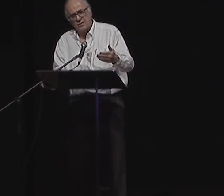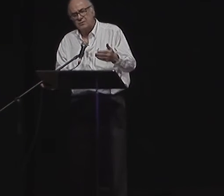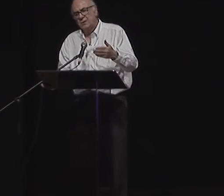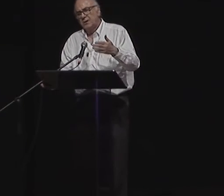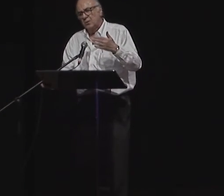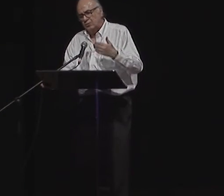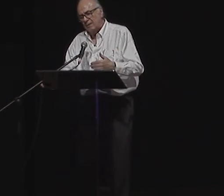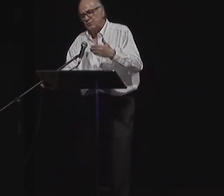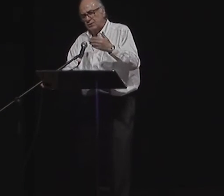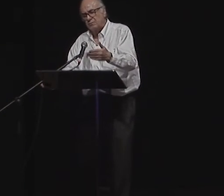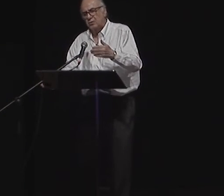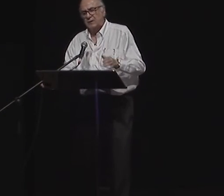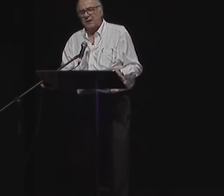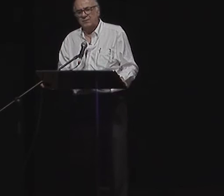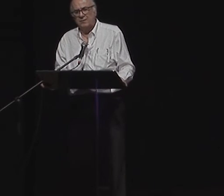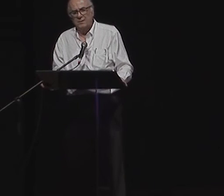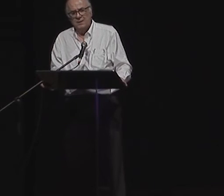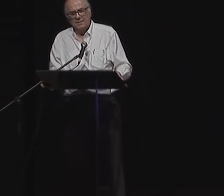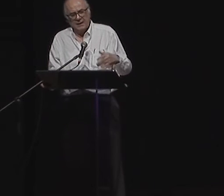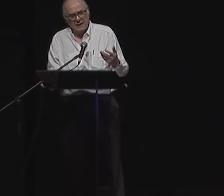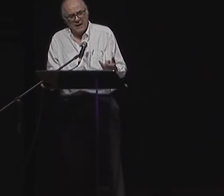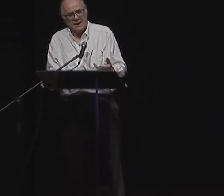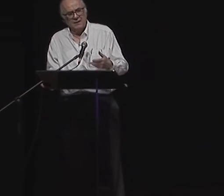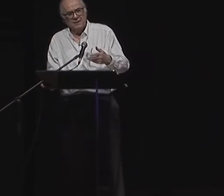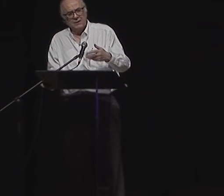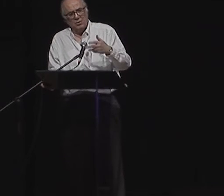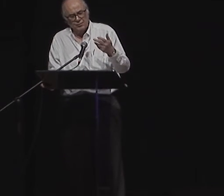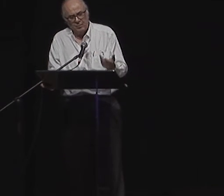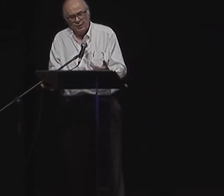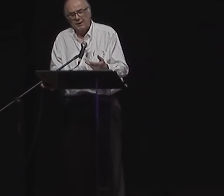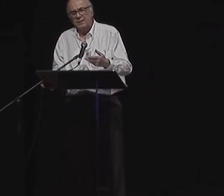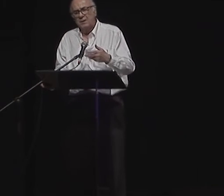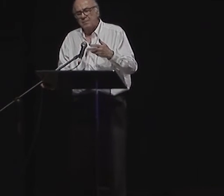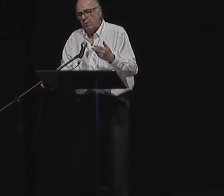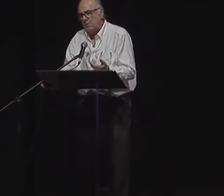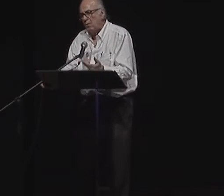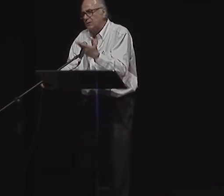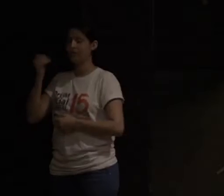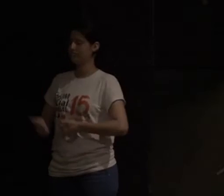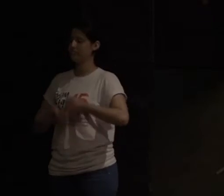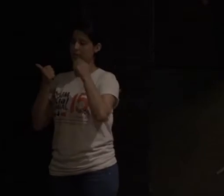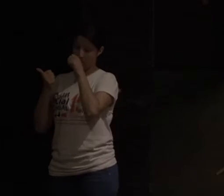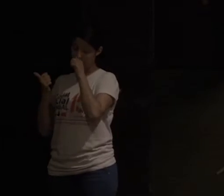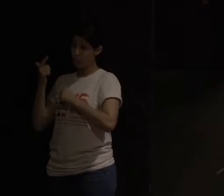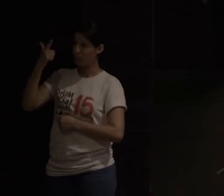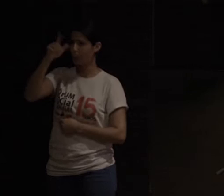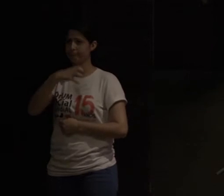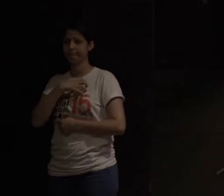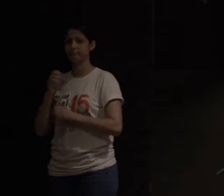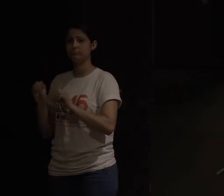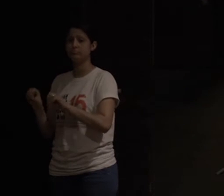que nós lutamos e temos lutado para criar e contribuir para uma outra